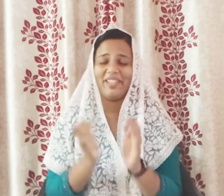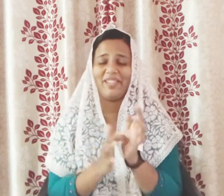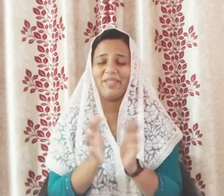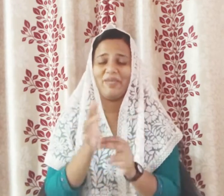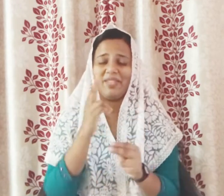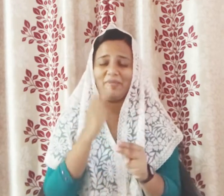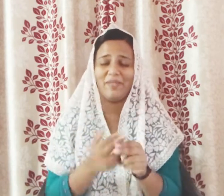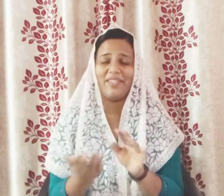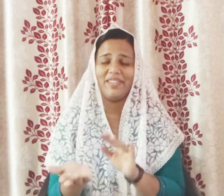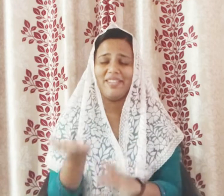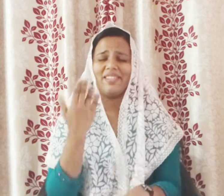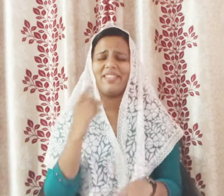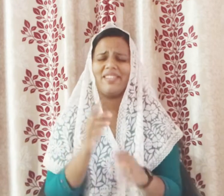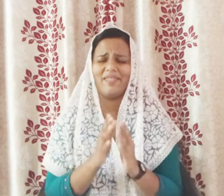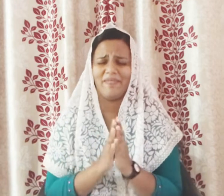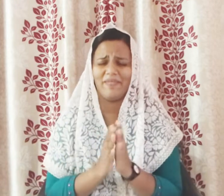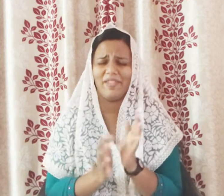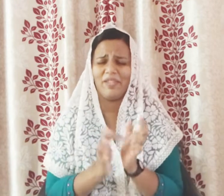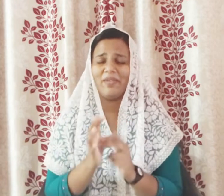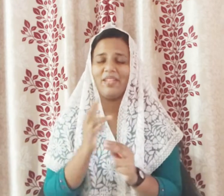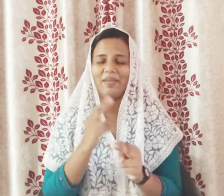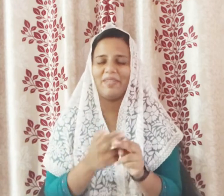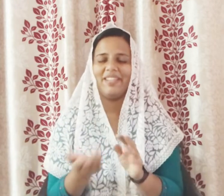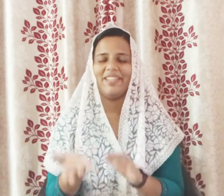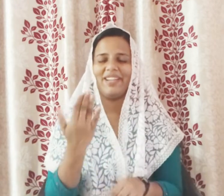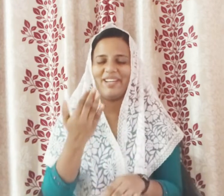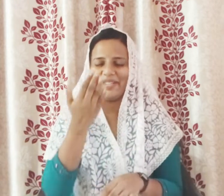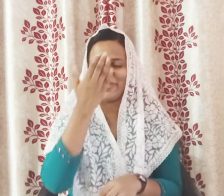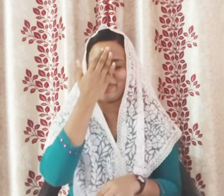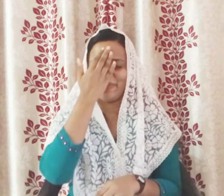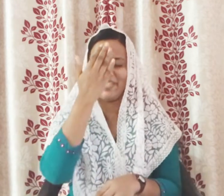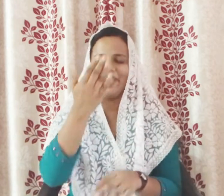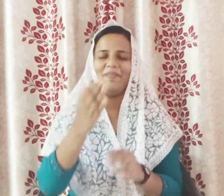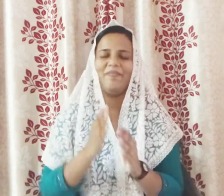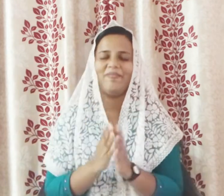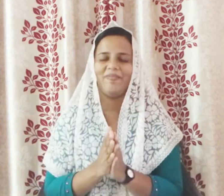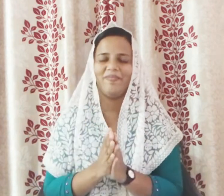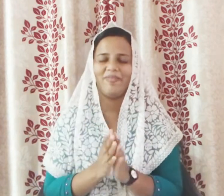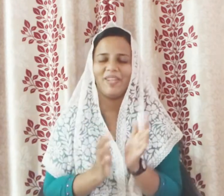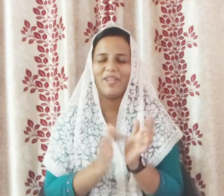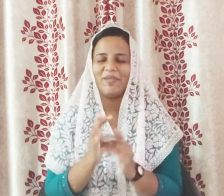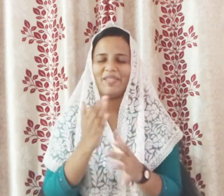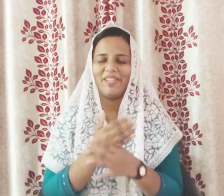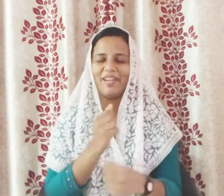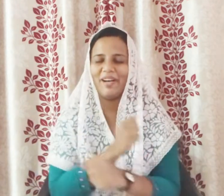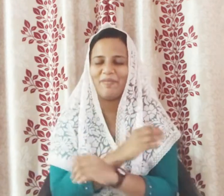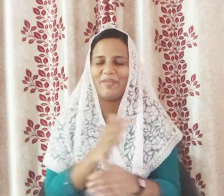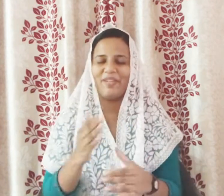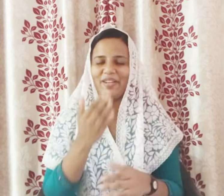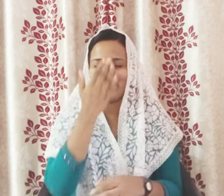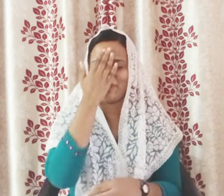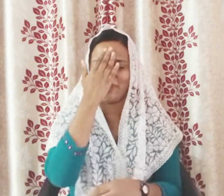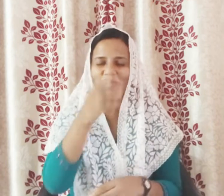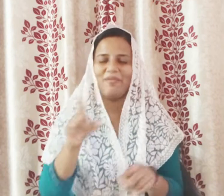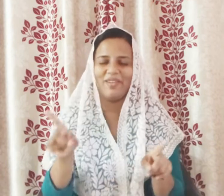എഴുന്നേൽക്കട്ടെ, യേശുവിൻ്റെ നാമത്തിൽ എഴുന്നേൽക്കട്ടെ, യേശുവിൻ നാമത്തിൽ എഴുന്നേറ്റിരിക്കാൻ സ്തോത്രം. കർത്താവ് ചെയ്ത അത്ഭുതത്തിന് നന്ദി. അതുപോലെ